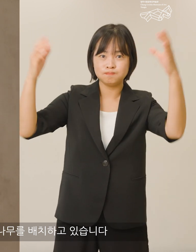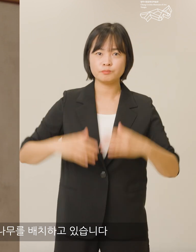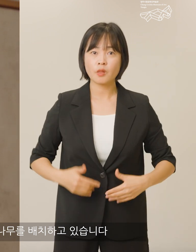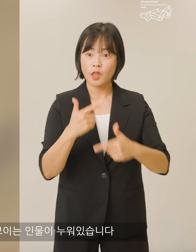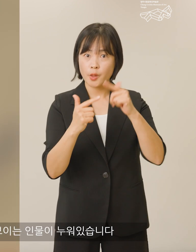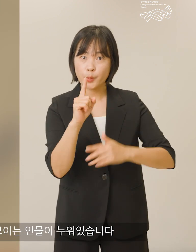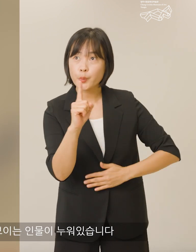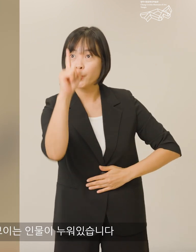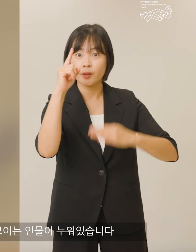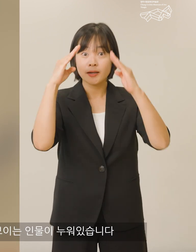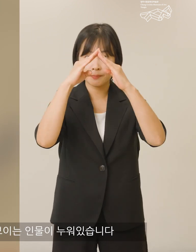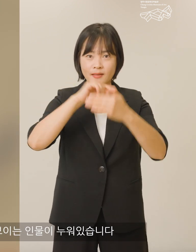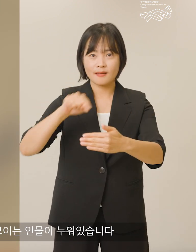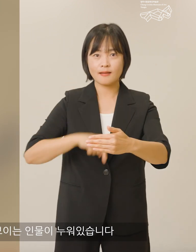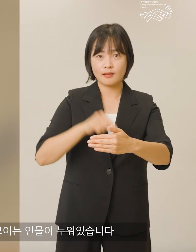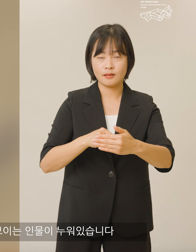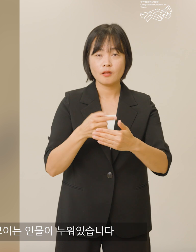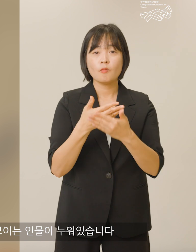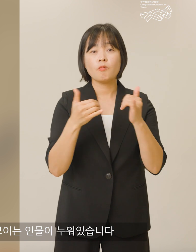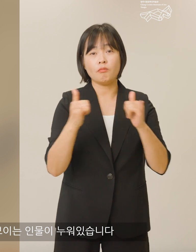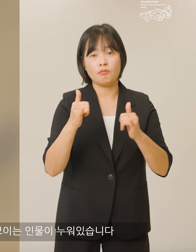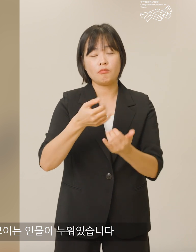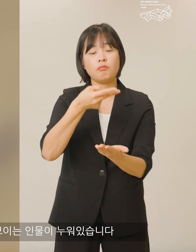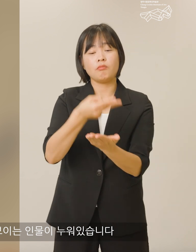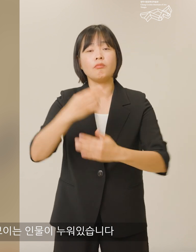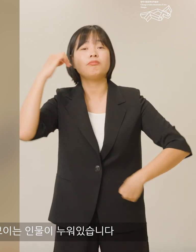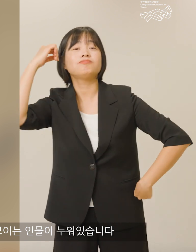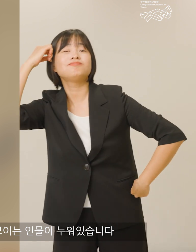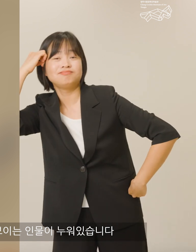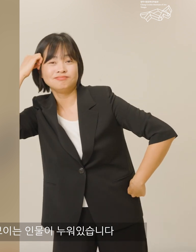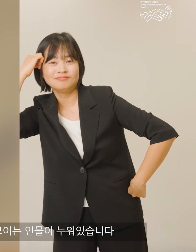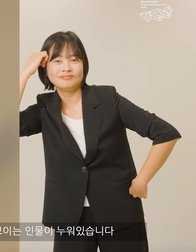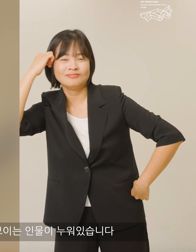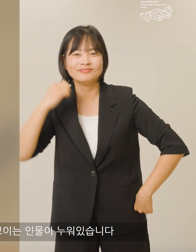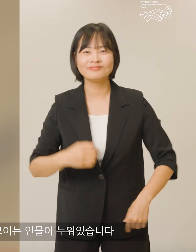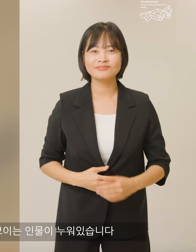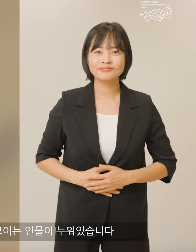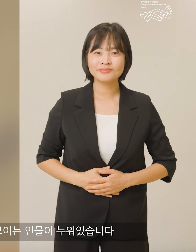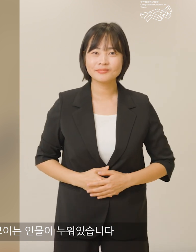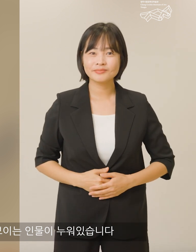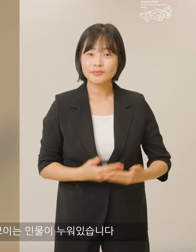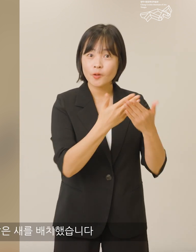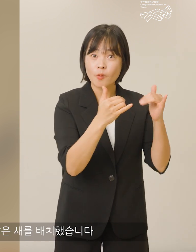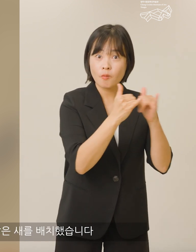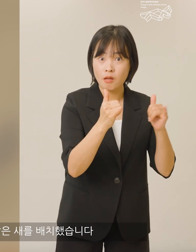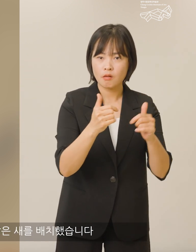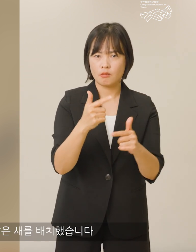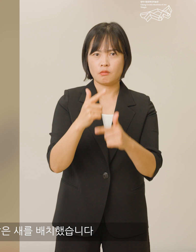있습니다. 집 위에는 단순한 형태의 집과 그 안에 화가로 보이는 인물이 누워 있습니다.